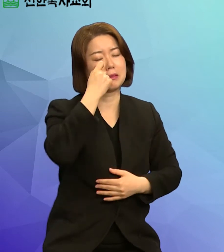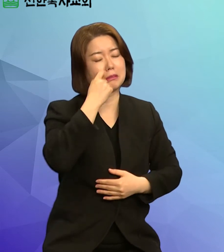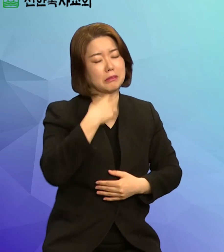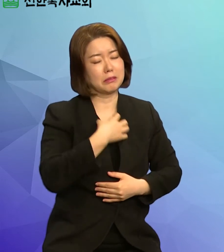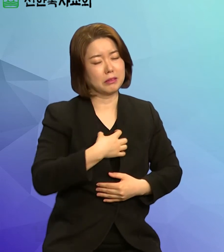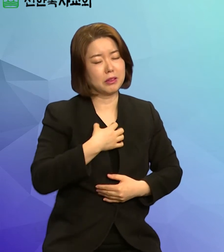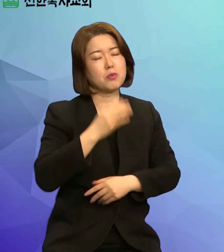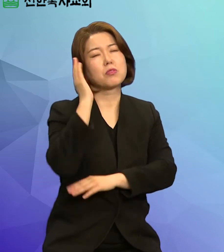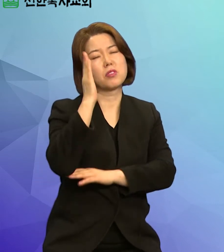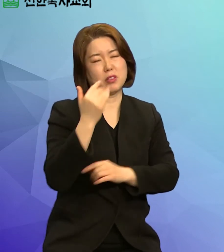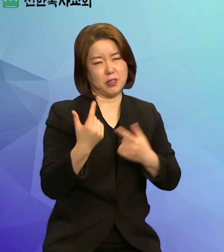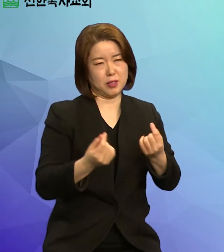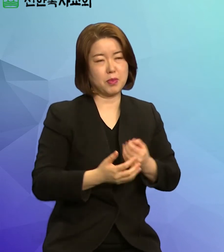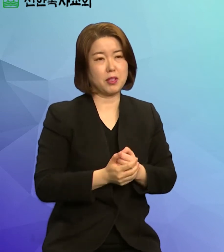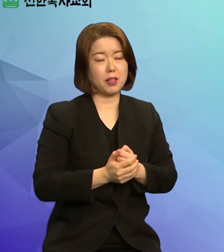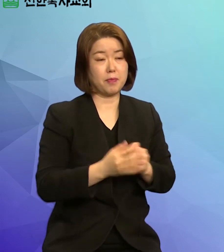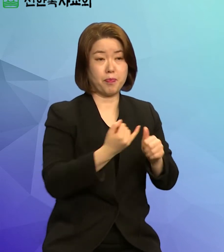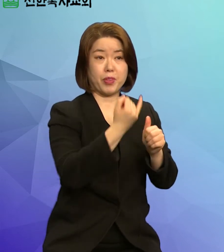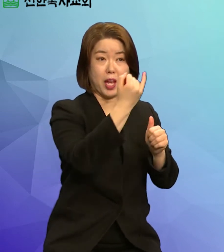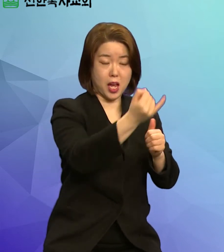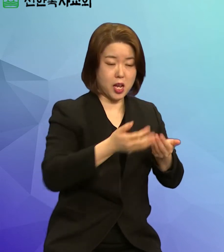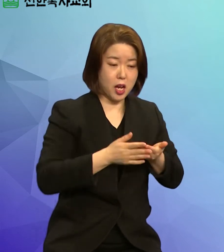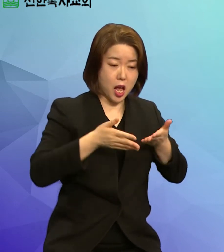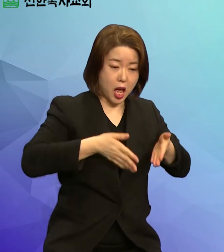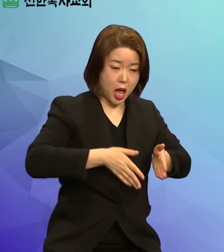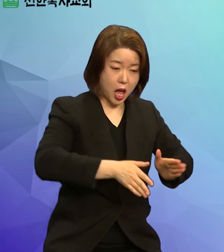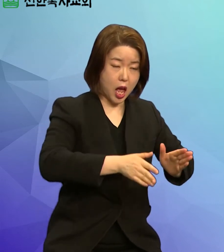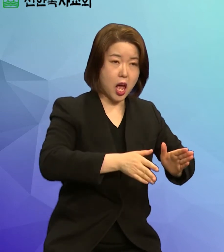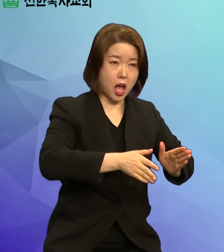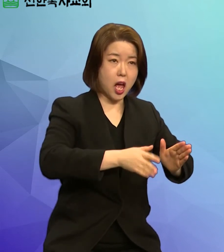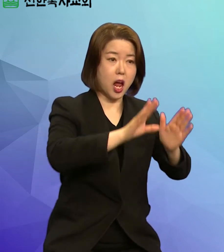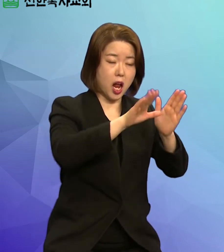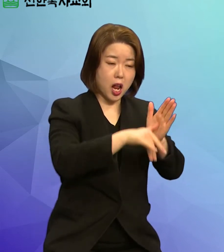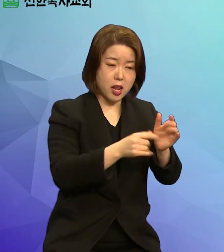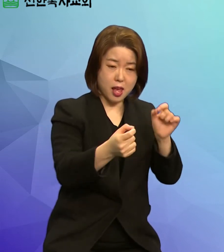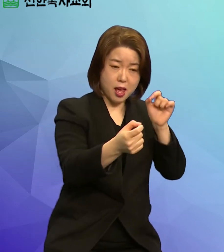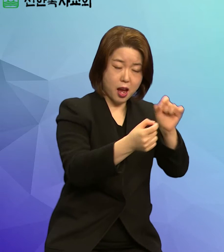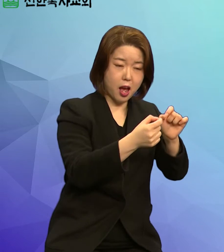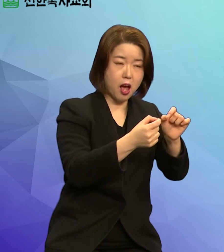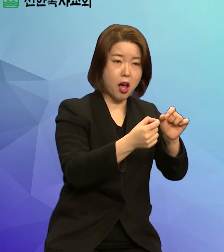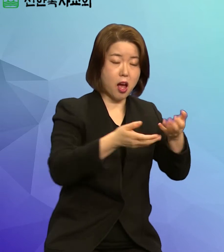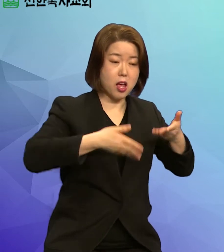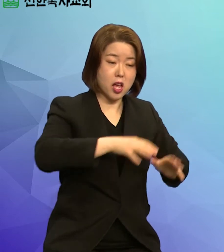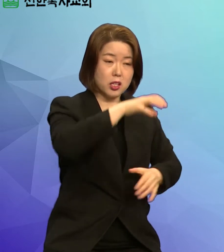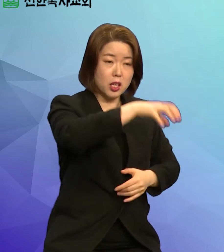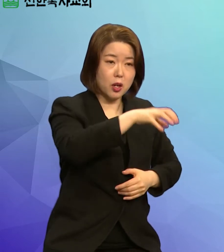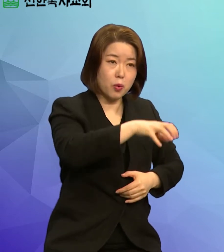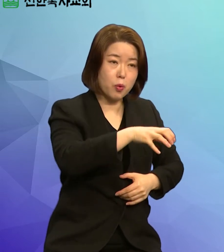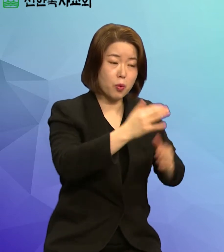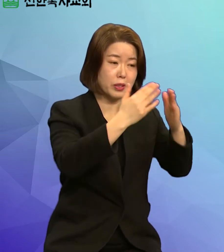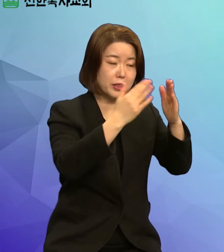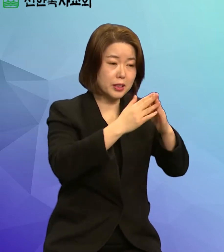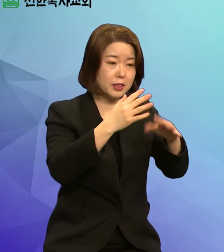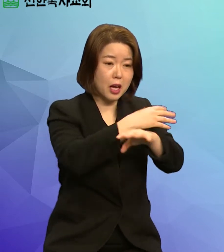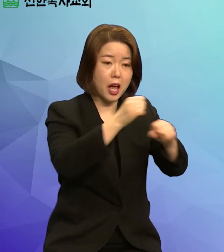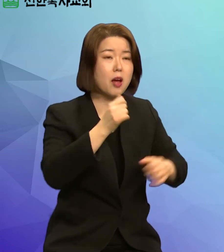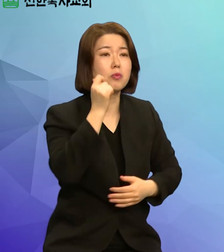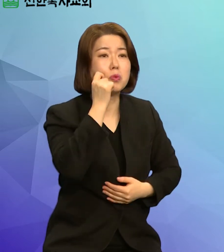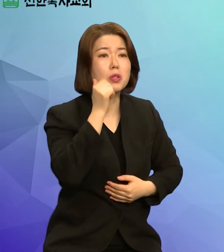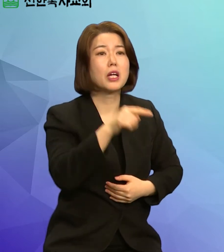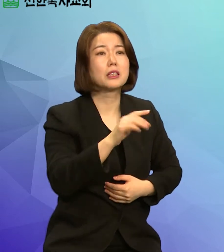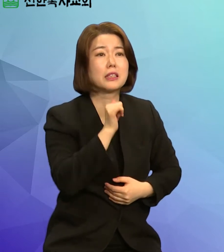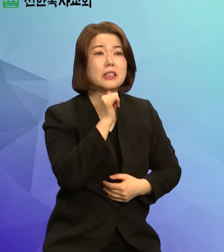이야기입니다. 아내가 해산할 때가 되었는데 그 해산할 처소 하나 제대로 마련하지 못한 그런